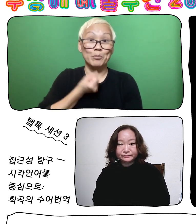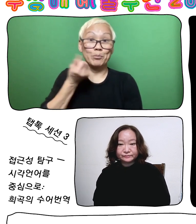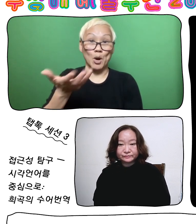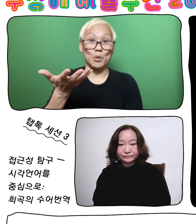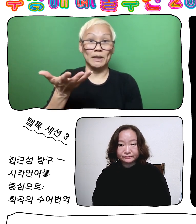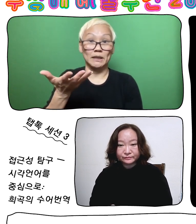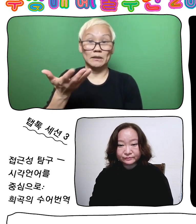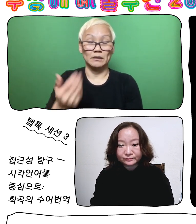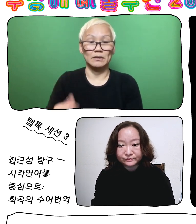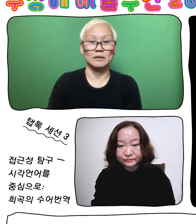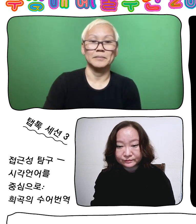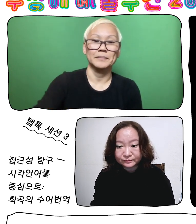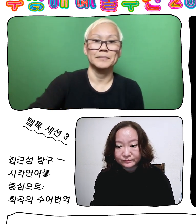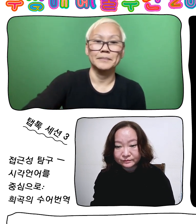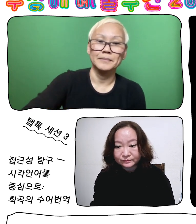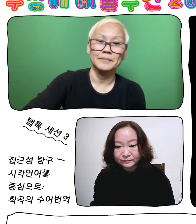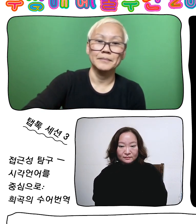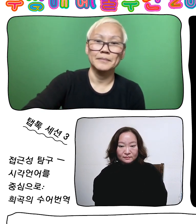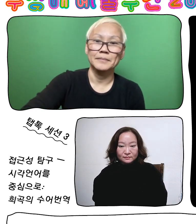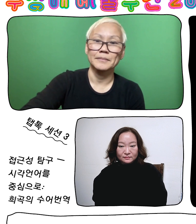그리고 시인데요.